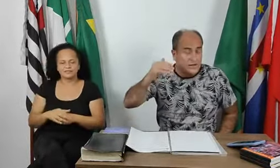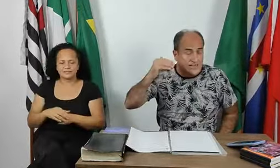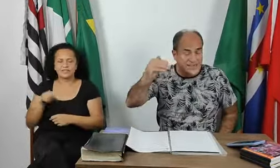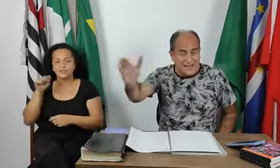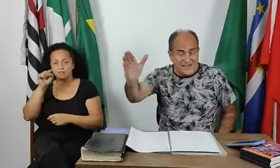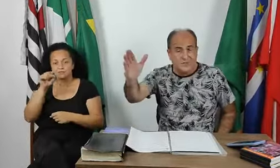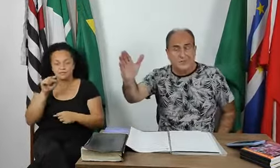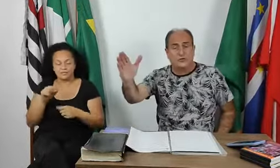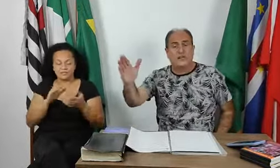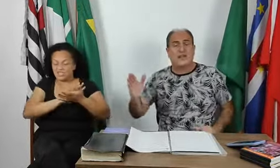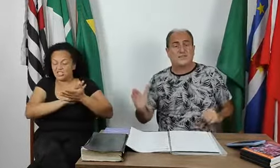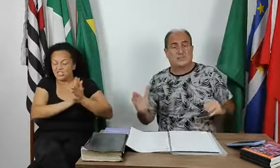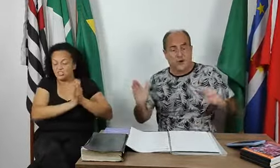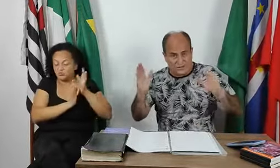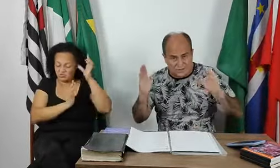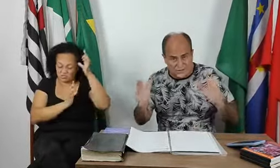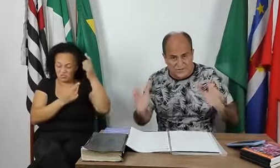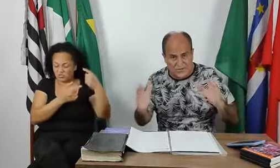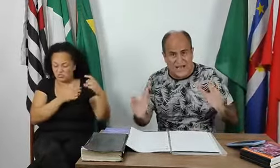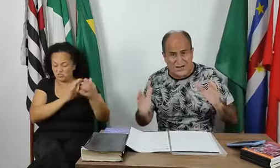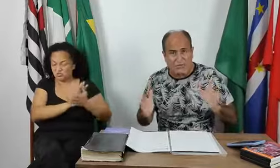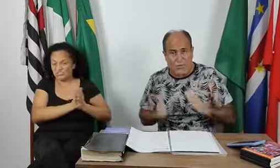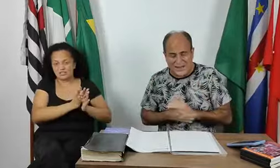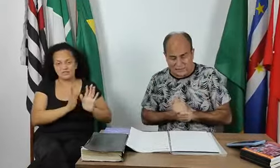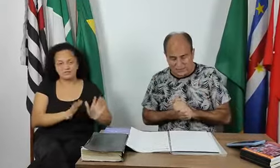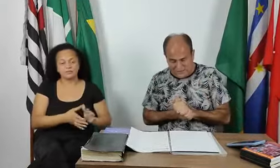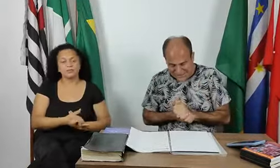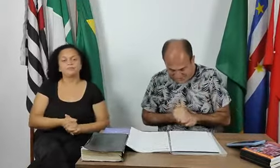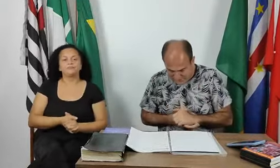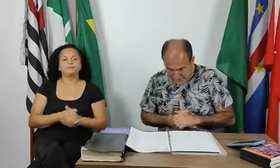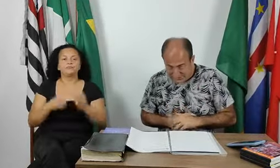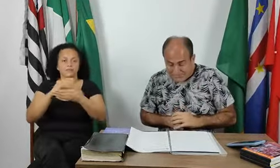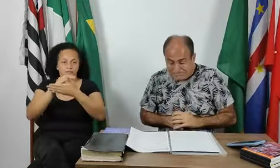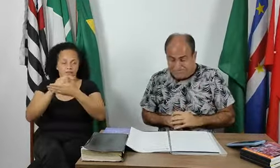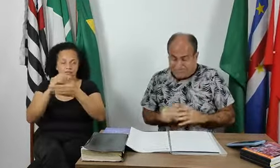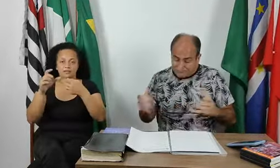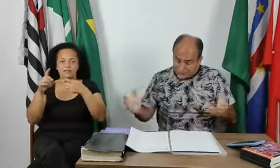palavra, e Ele fugirá de vós, diz Tiago 4:7.